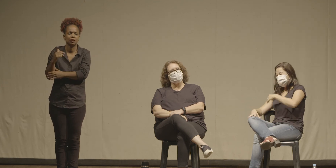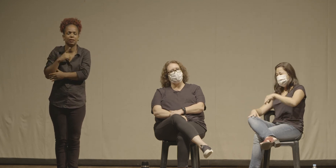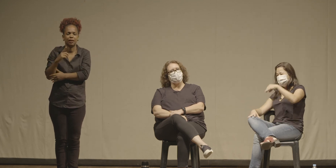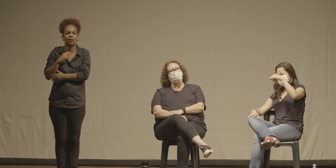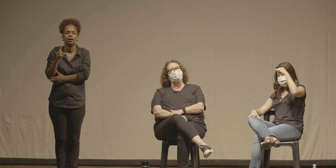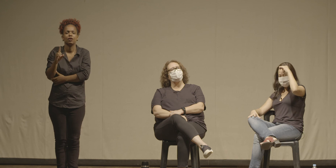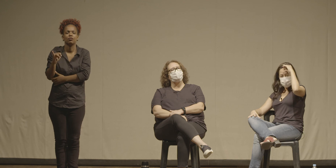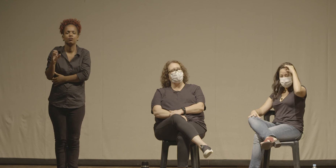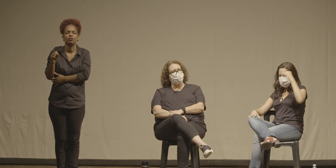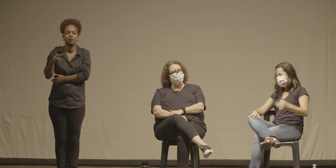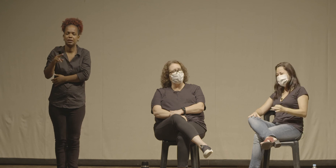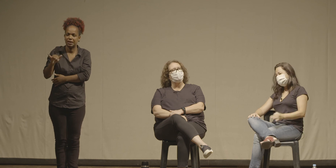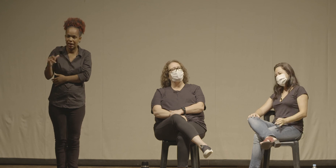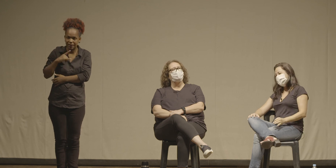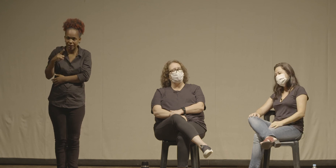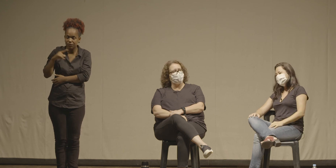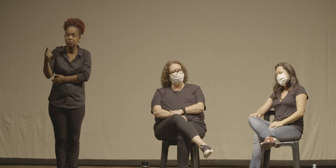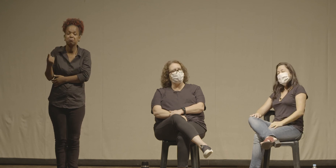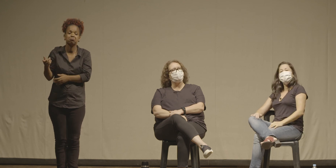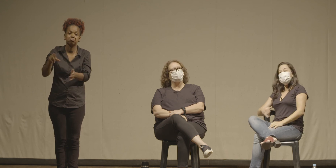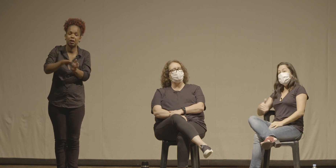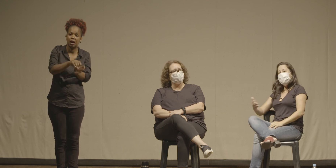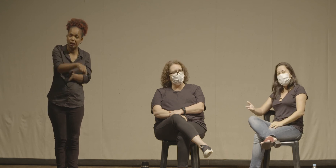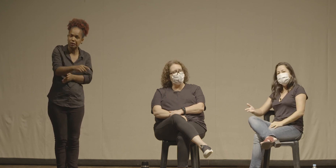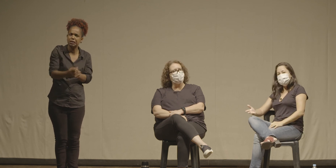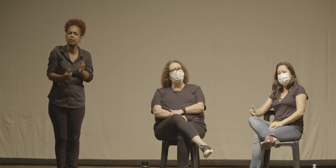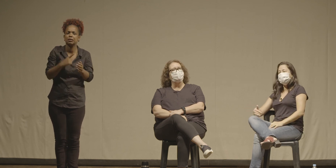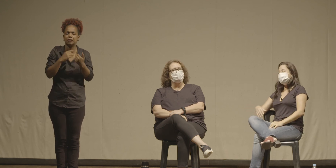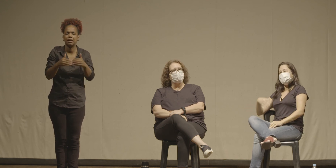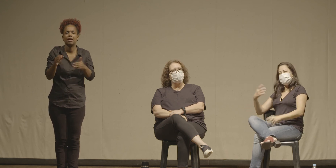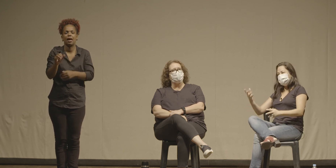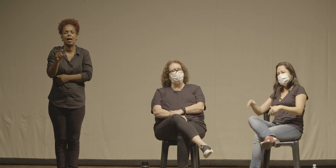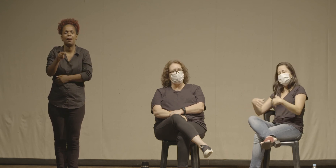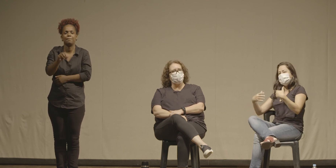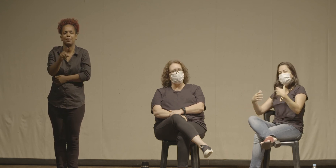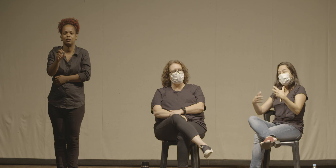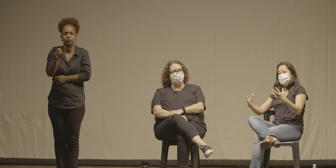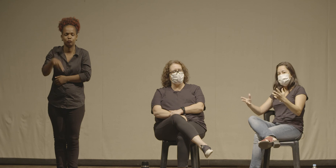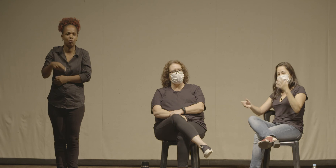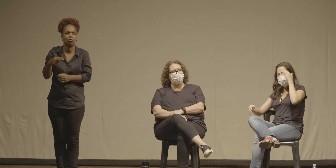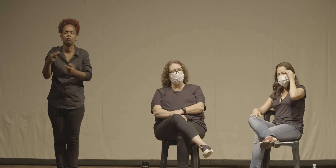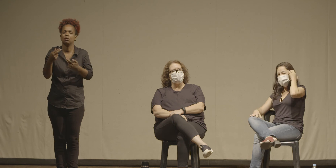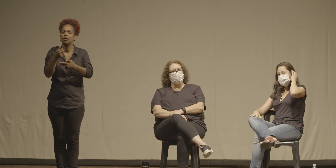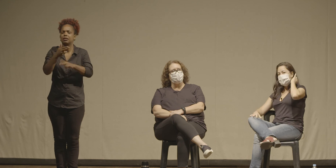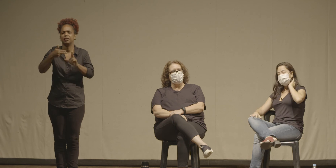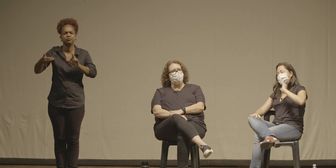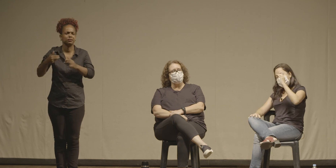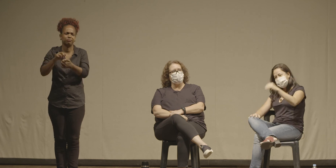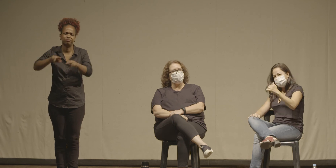Disney vindo com força total, a gente tem a Amazon, né, a Netflix e várias